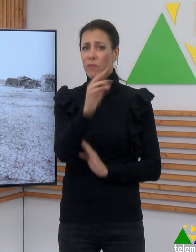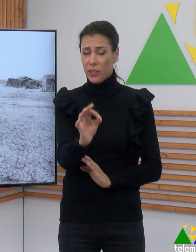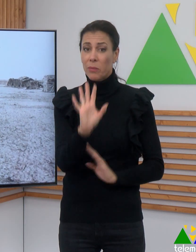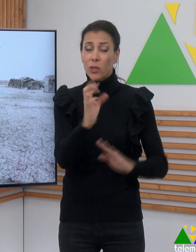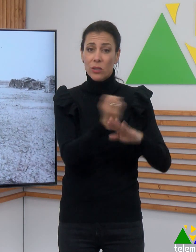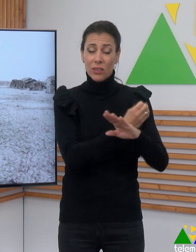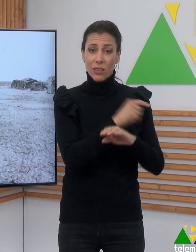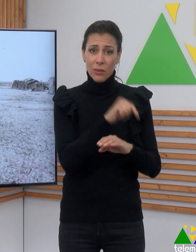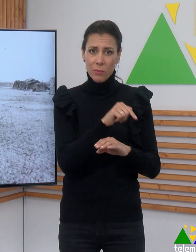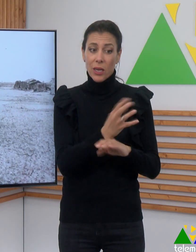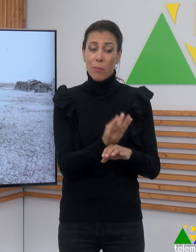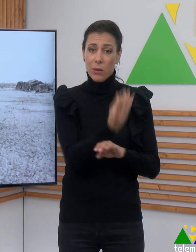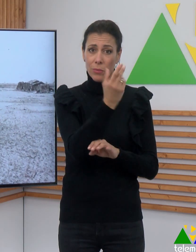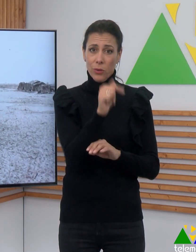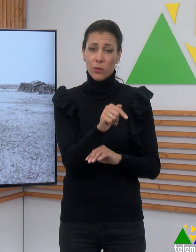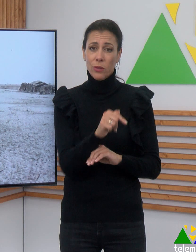tranvía de vapor